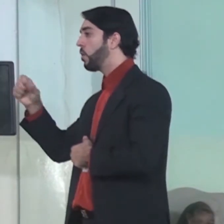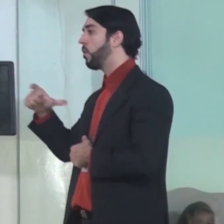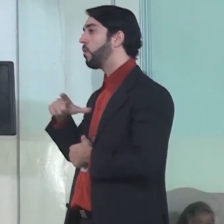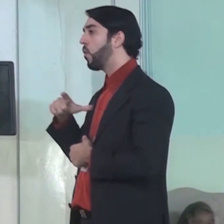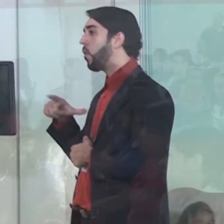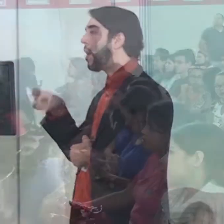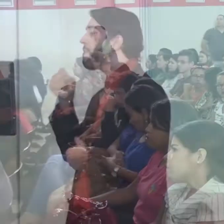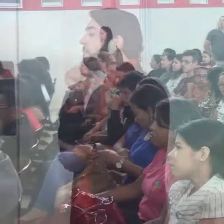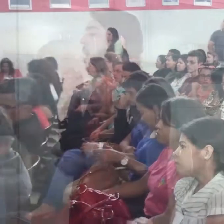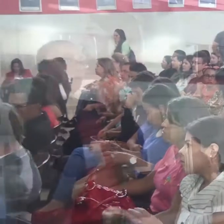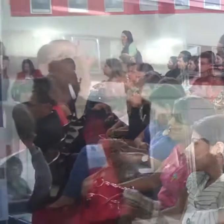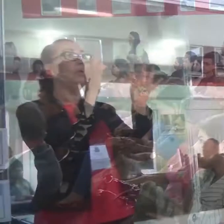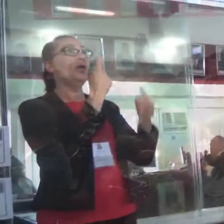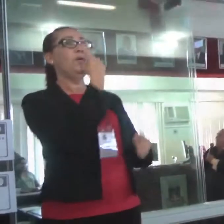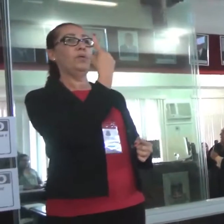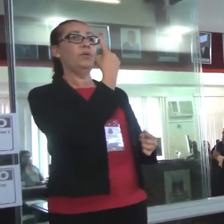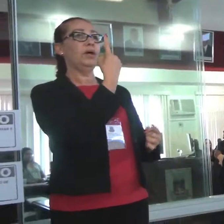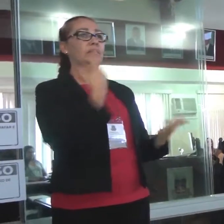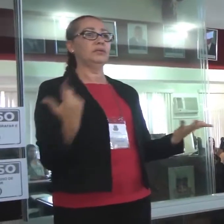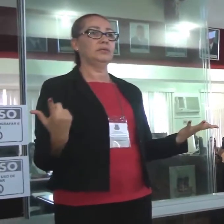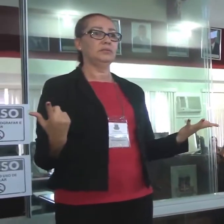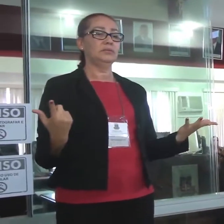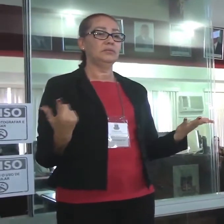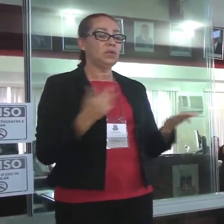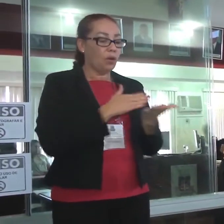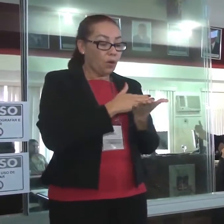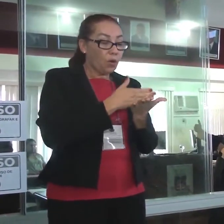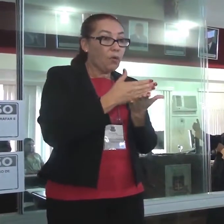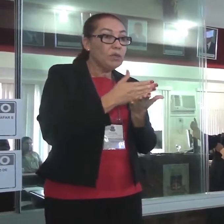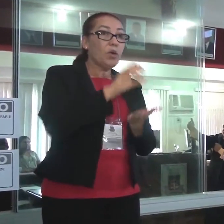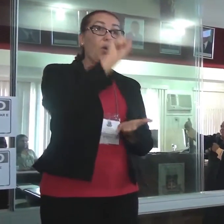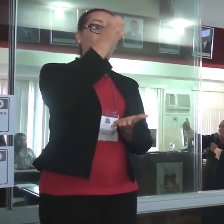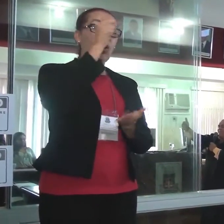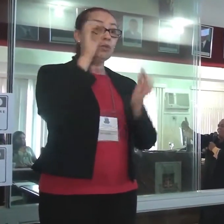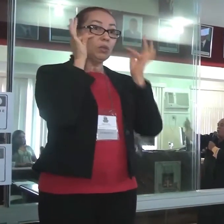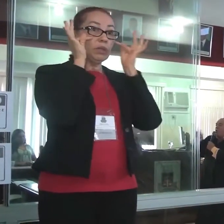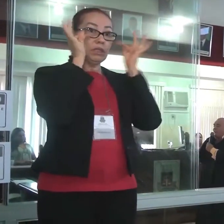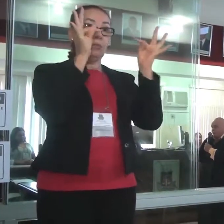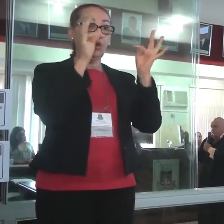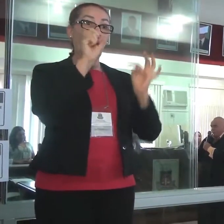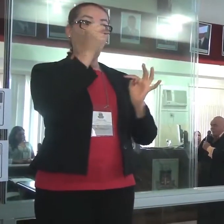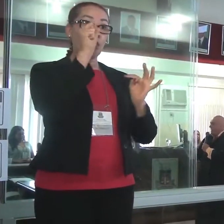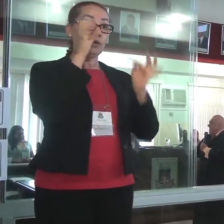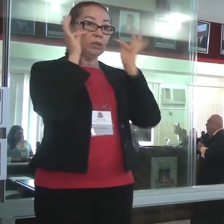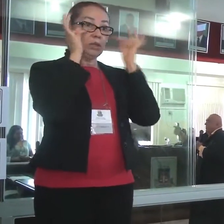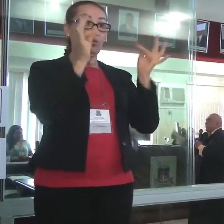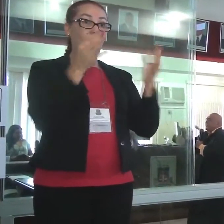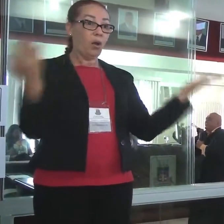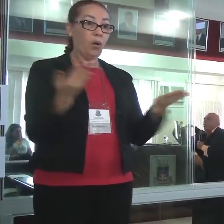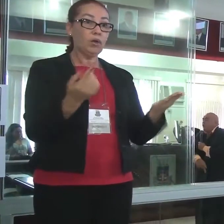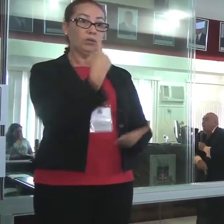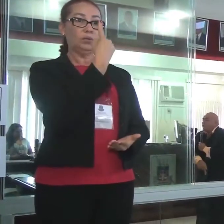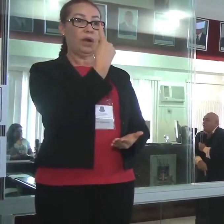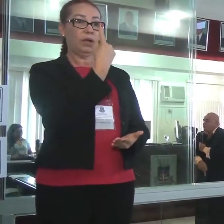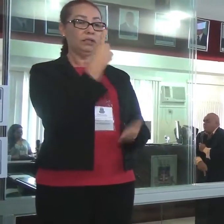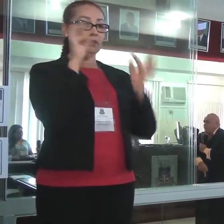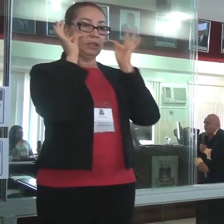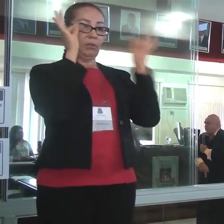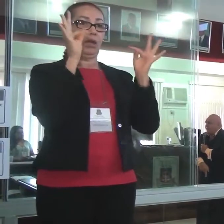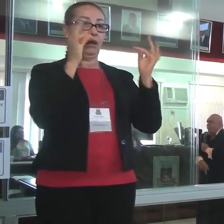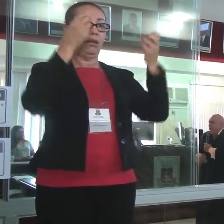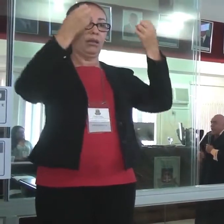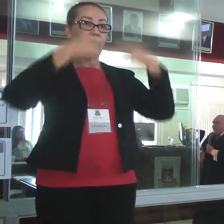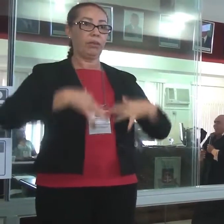detentos como coroa. Iniciou esse processo com outro testemunho, outro, e hoje só houve um